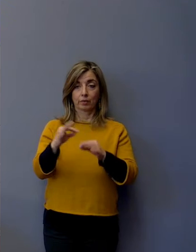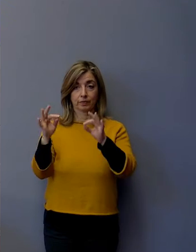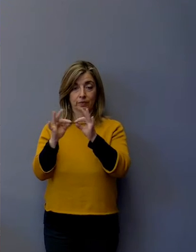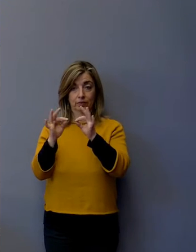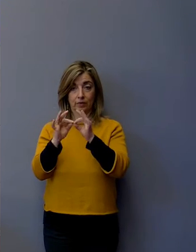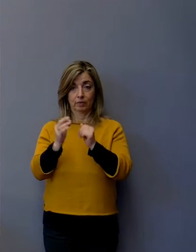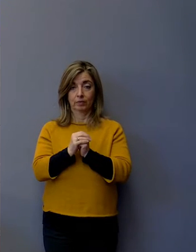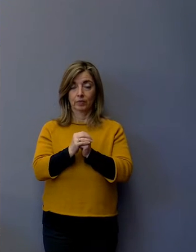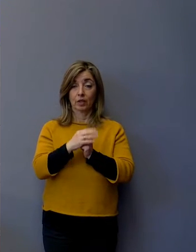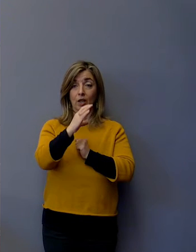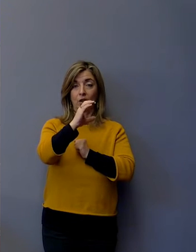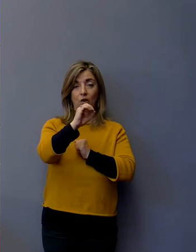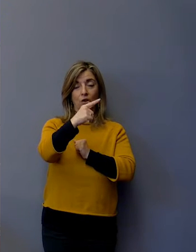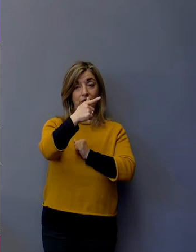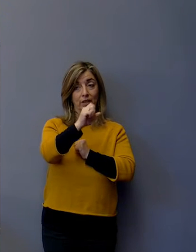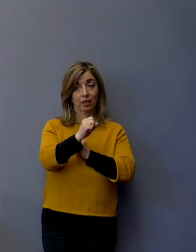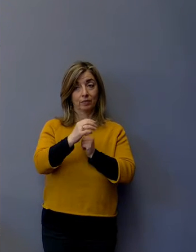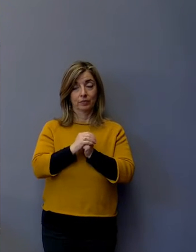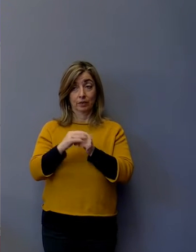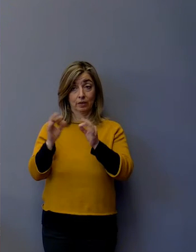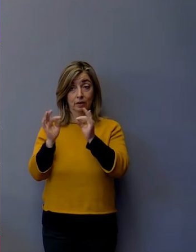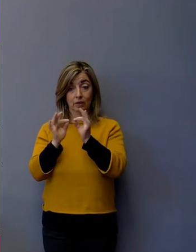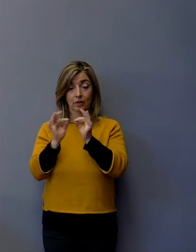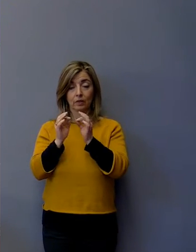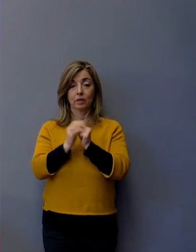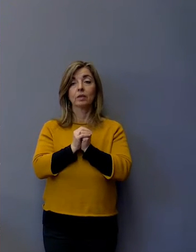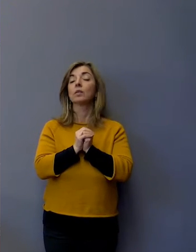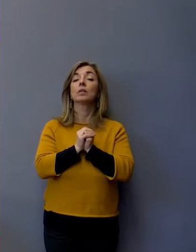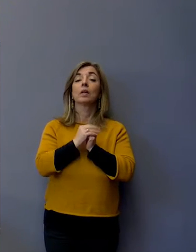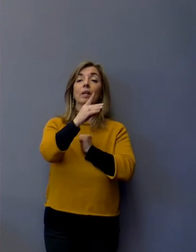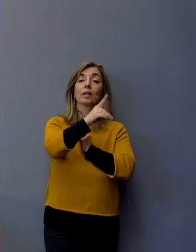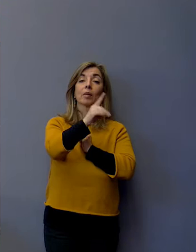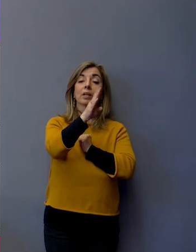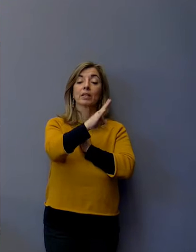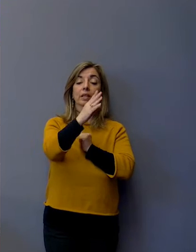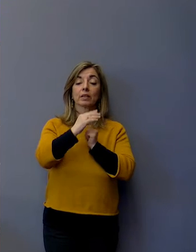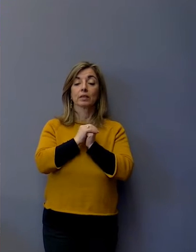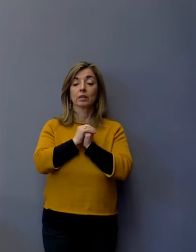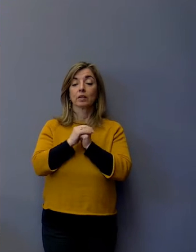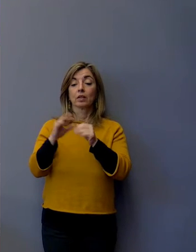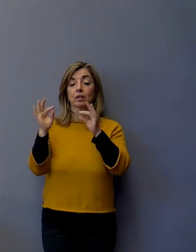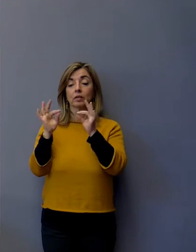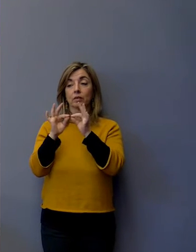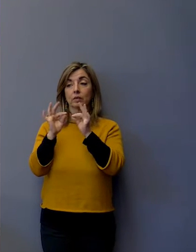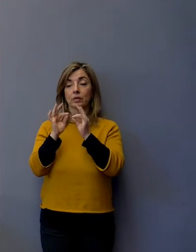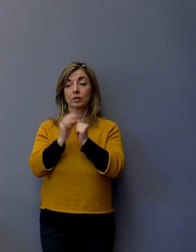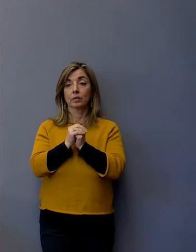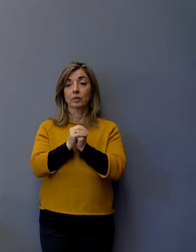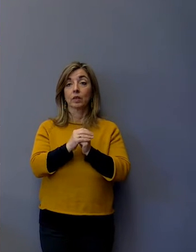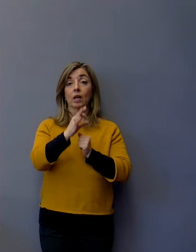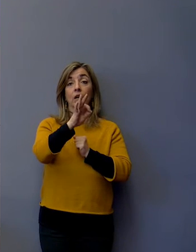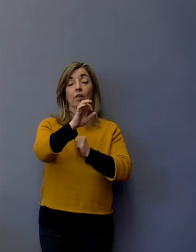consigliere costa favorevole consigliere de benedittis consigliere